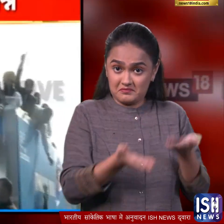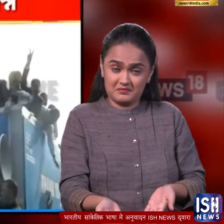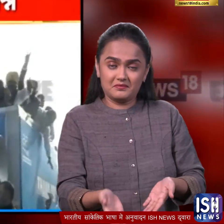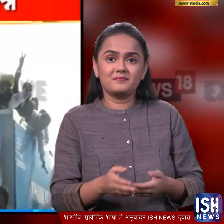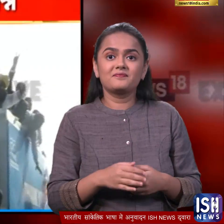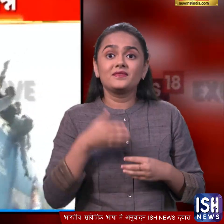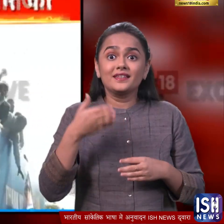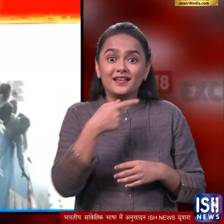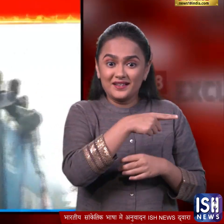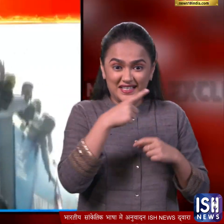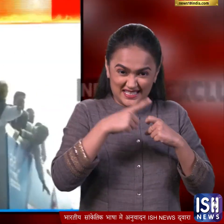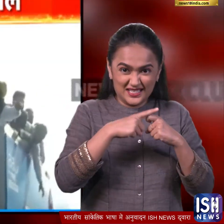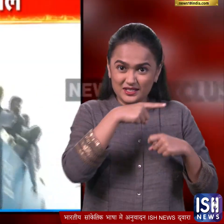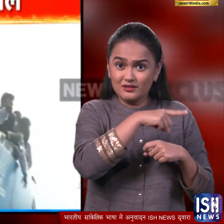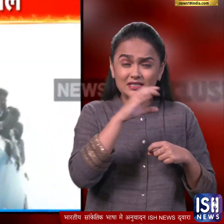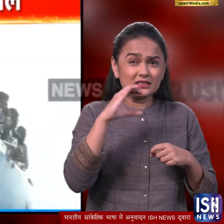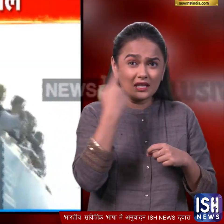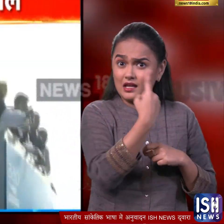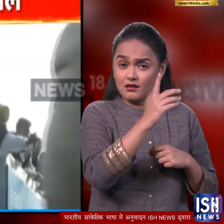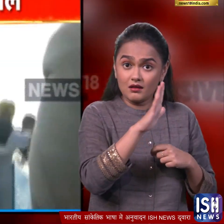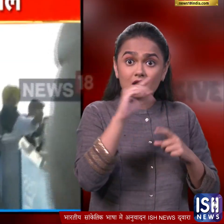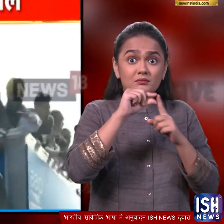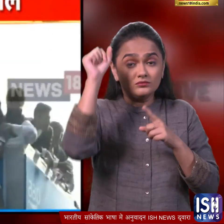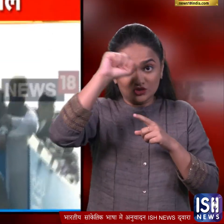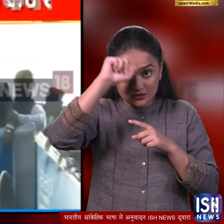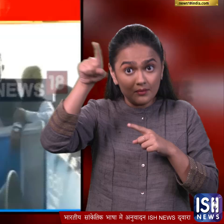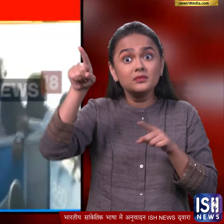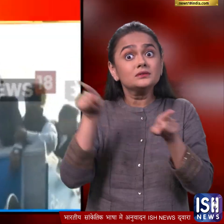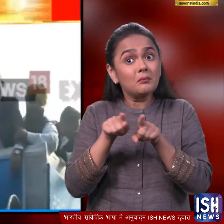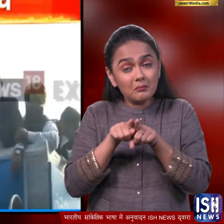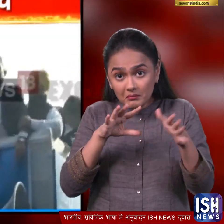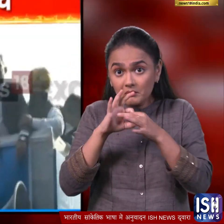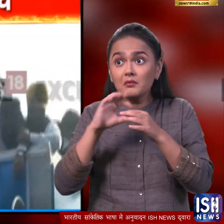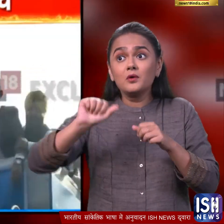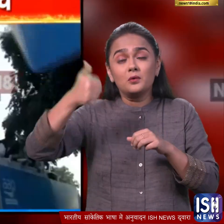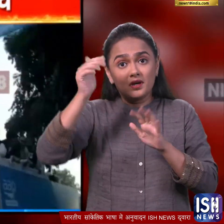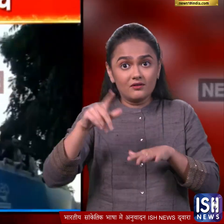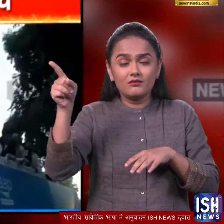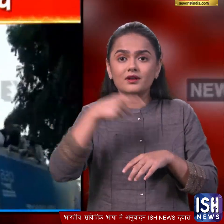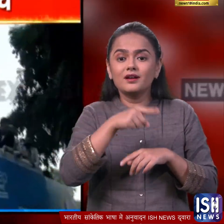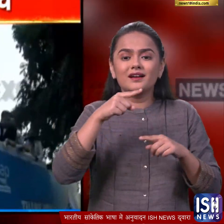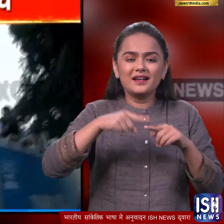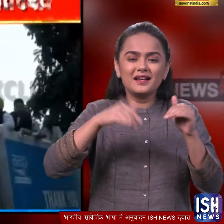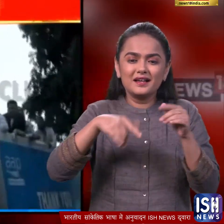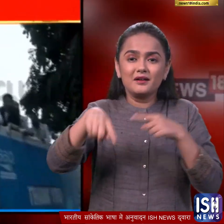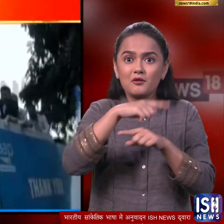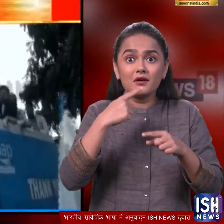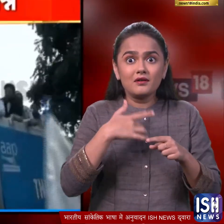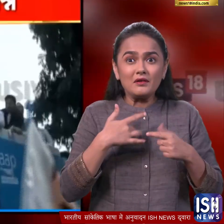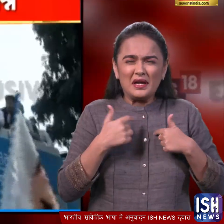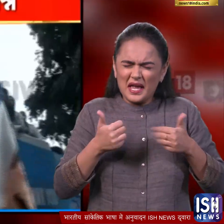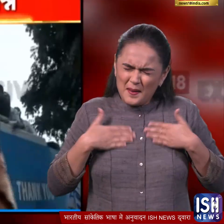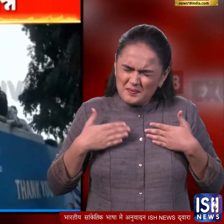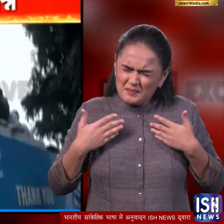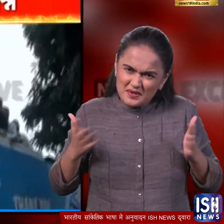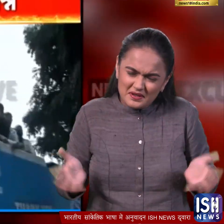हैं। केजरीवाल के इस विक्ट्री मार्च को केवल चंडीगढ़ से ही नहीं बल्कि पंजाब चुनाव से जोड़कर भी देखा जा रहा है। पार्टी कार्यकर्ताओं ने भी इसे भव्य